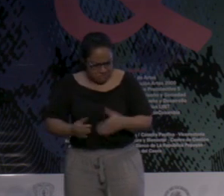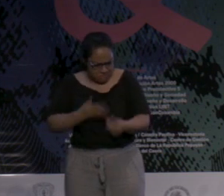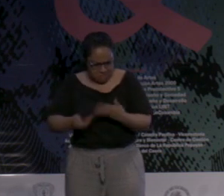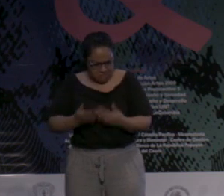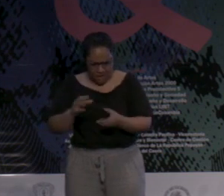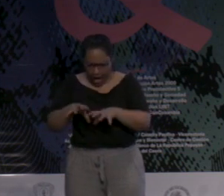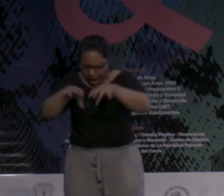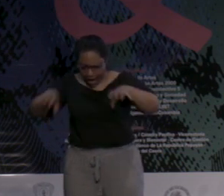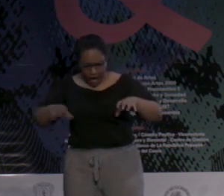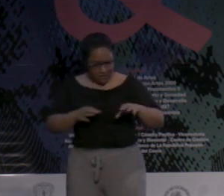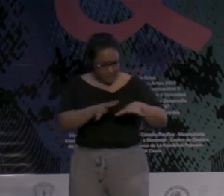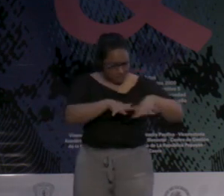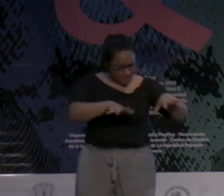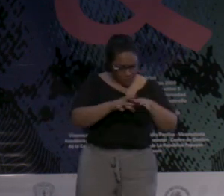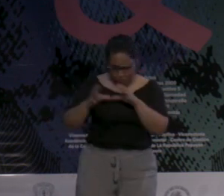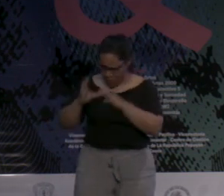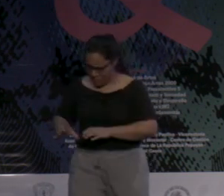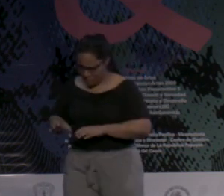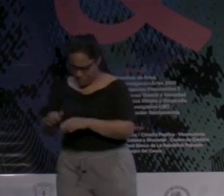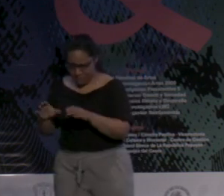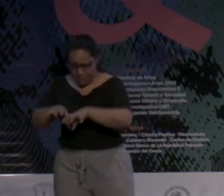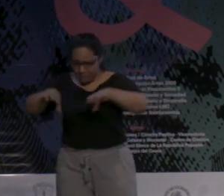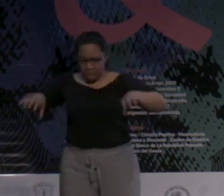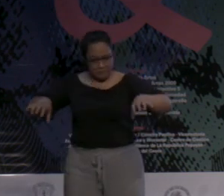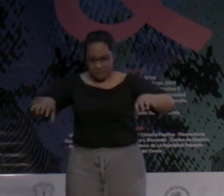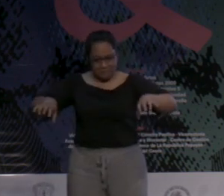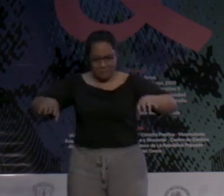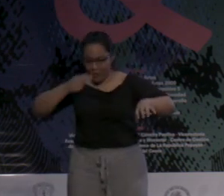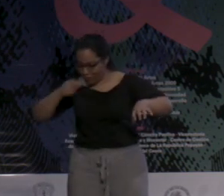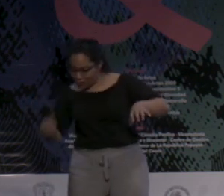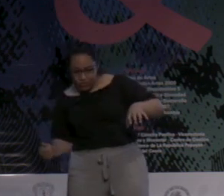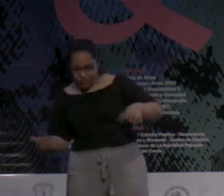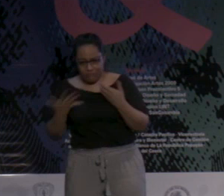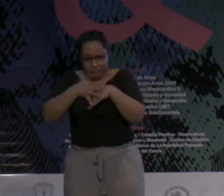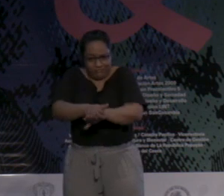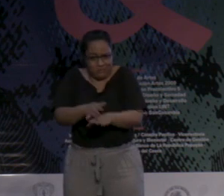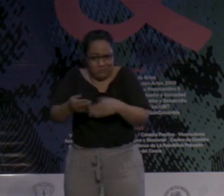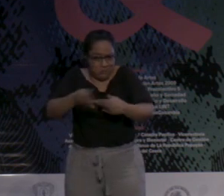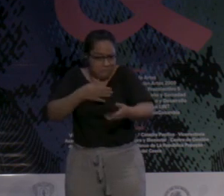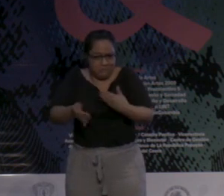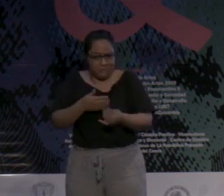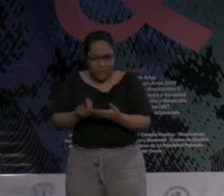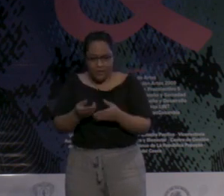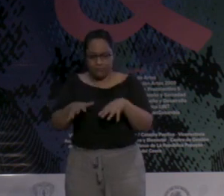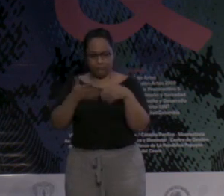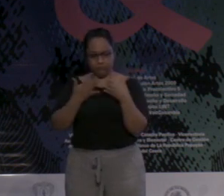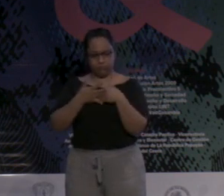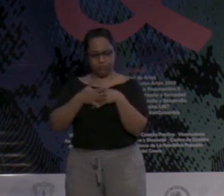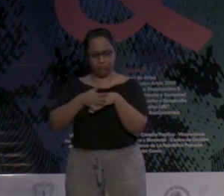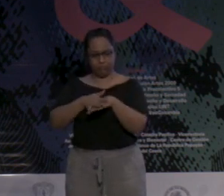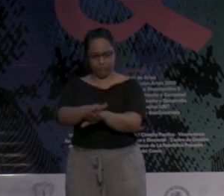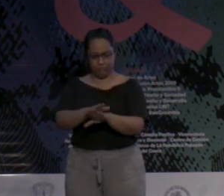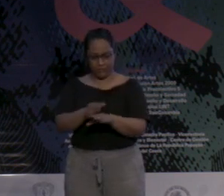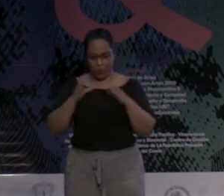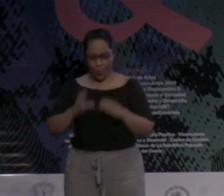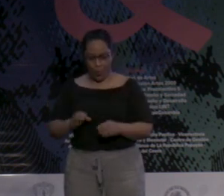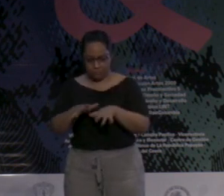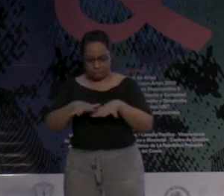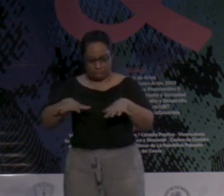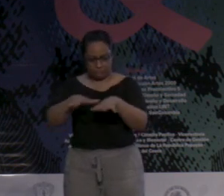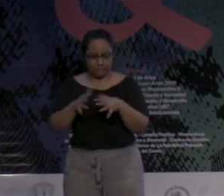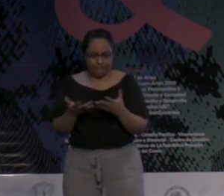han separado. Cuando nos miramos en el espejo por primera vez y nos reconocemos y sabemos que somos nosotros, cuerpo y espacio se vuelven dos cosas distintas.